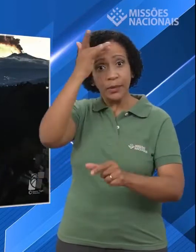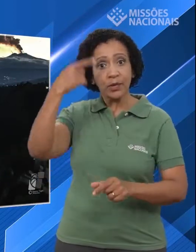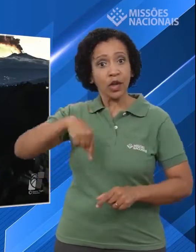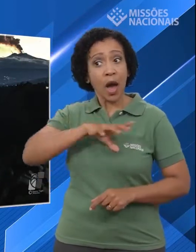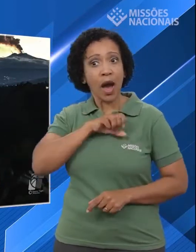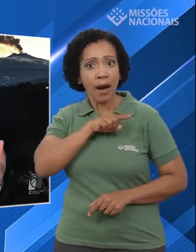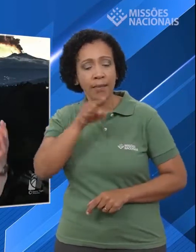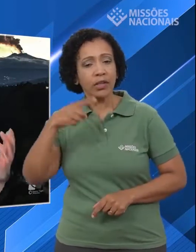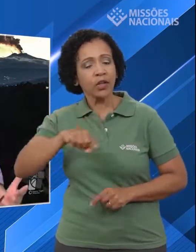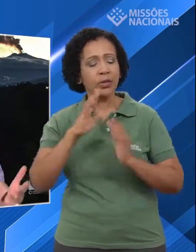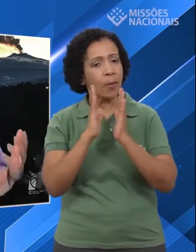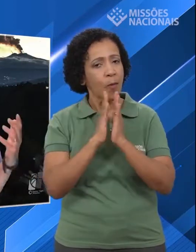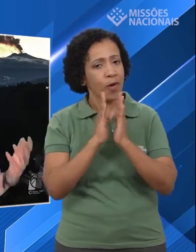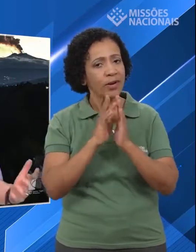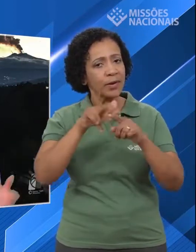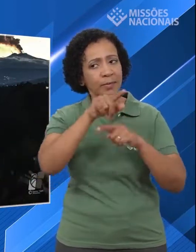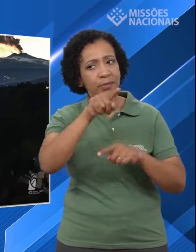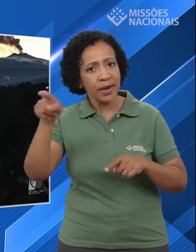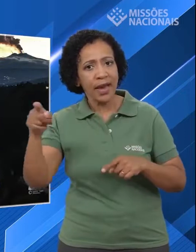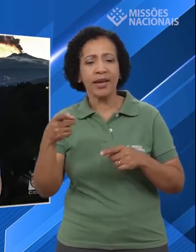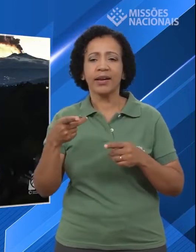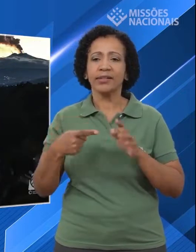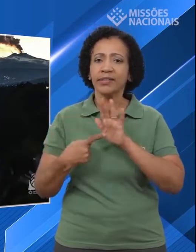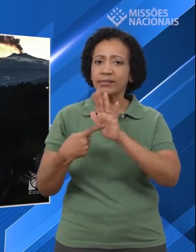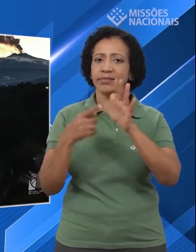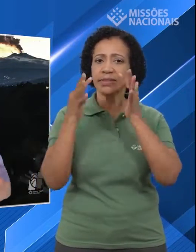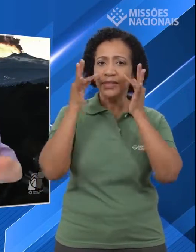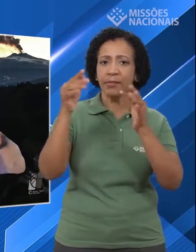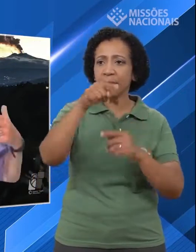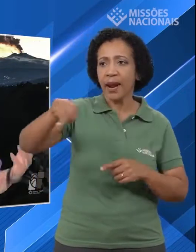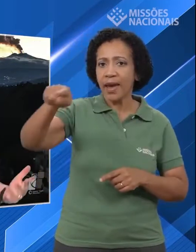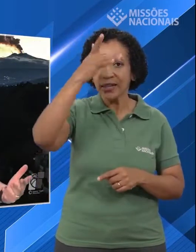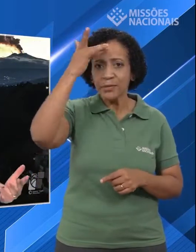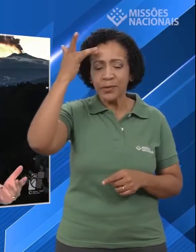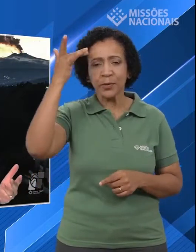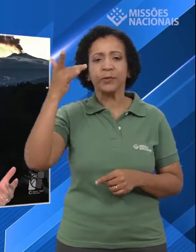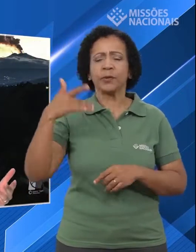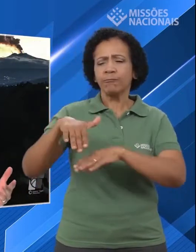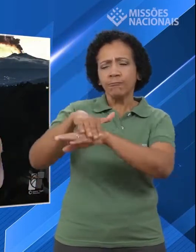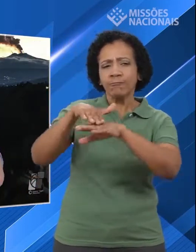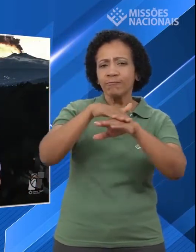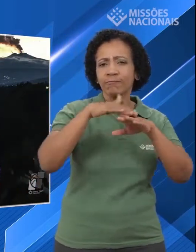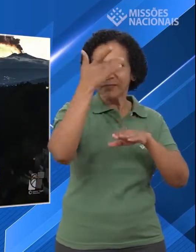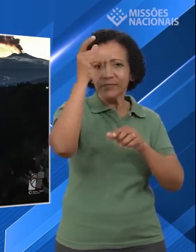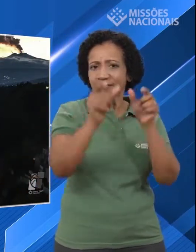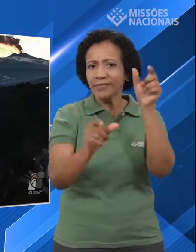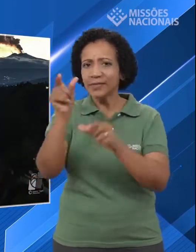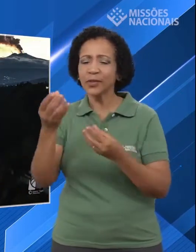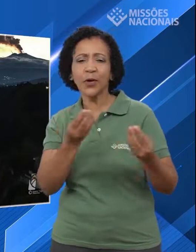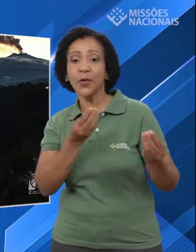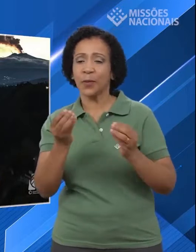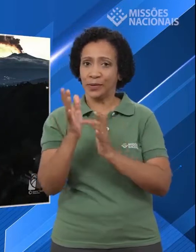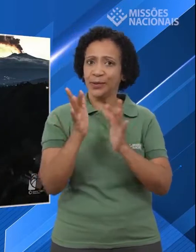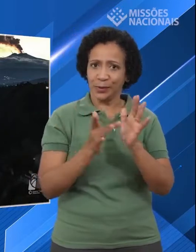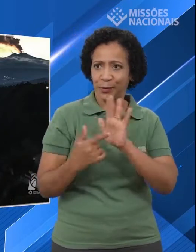nós e trabalha na vida das pessoas que amamos tanto que estamos orando por elas e falando o nosso testemunho com elas